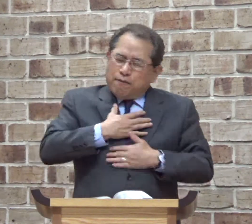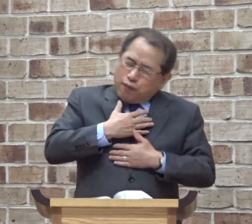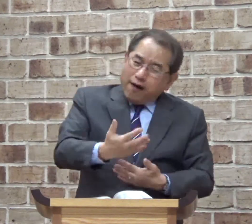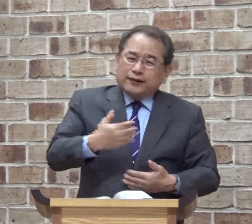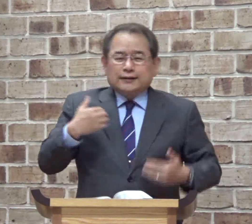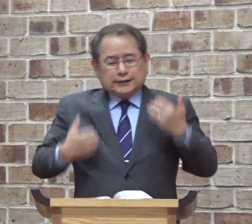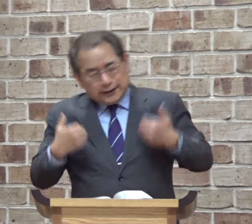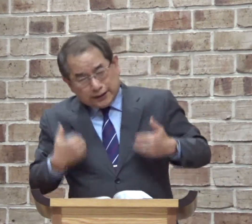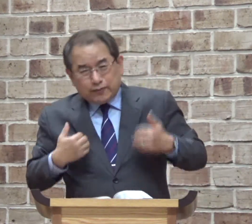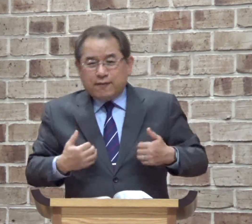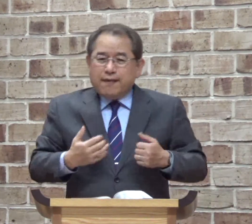겸손함으로